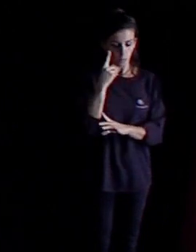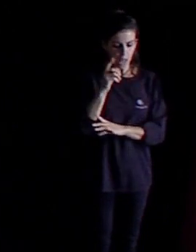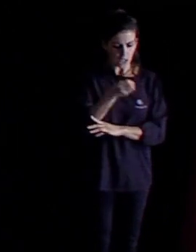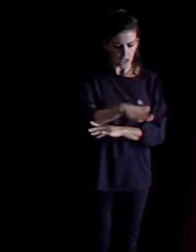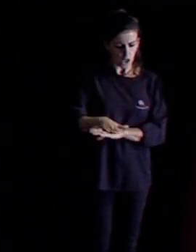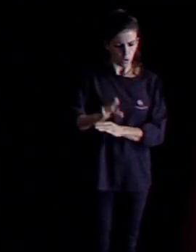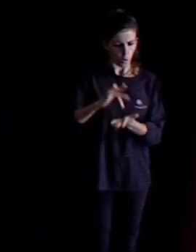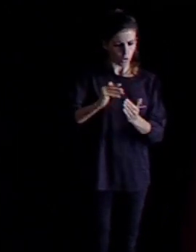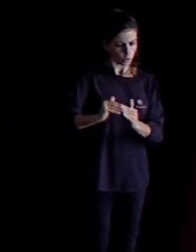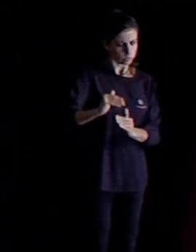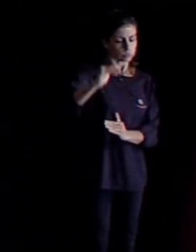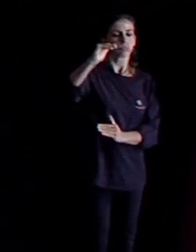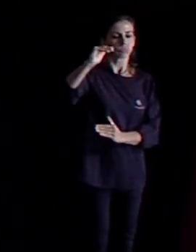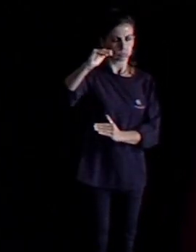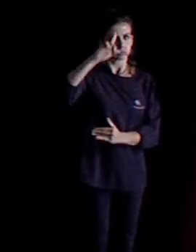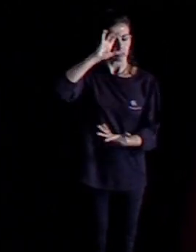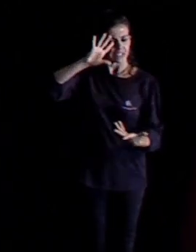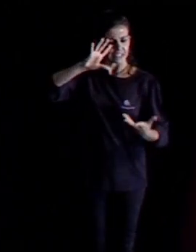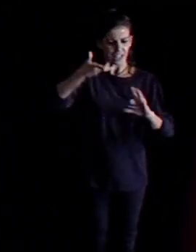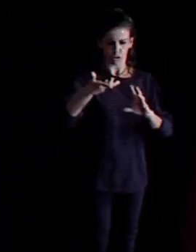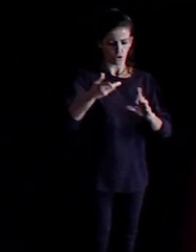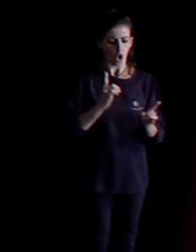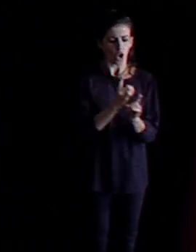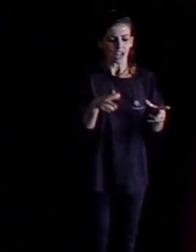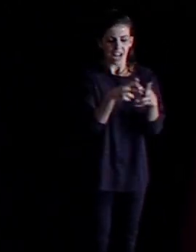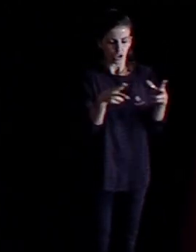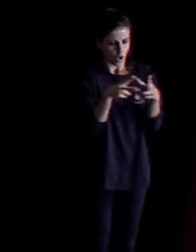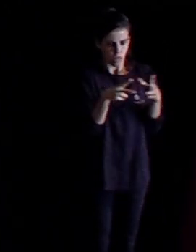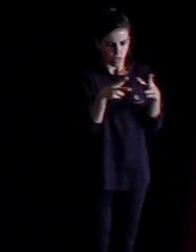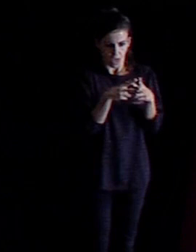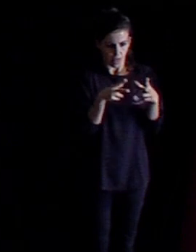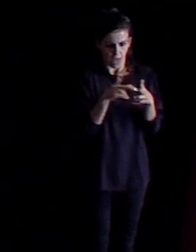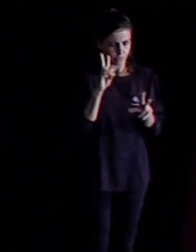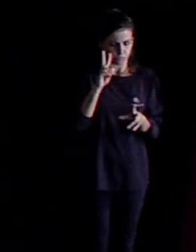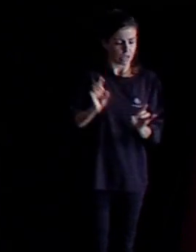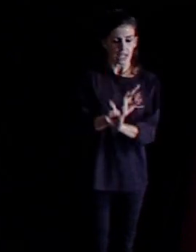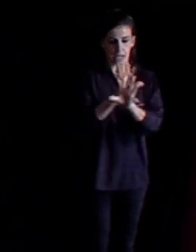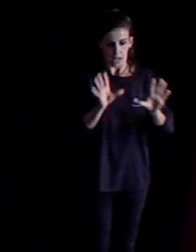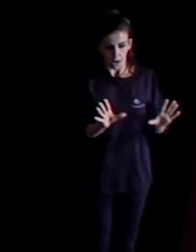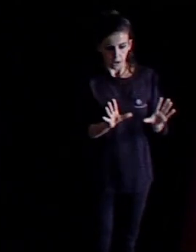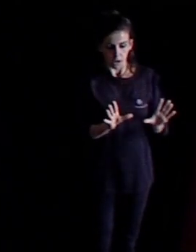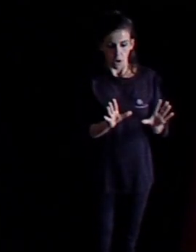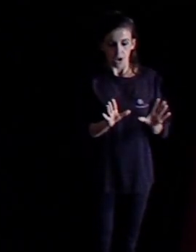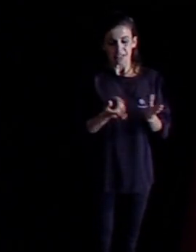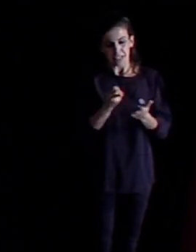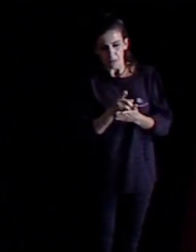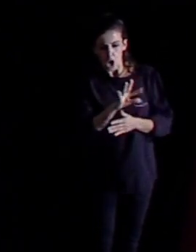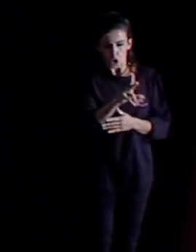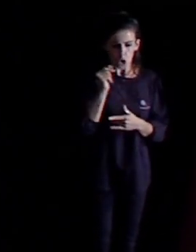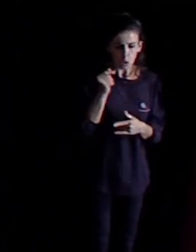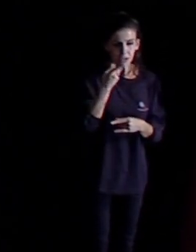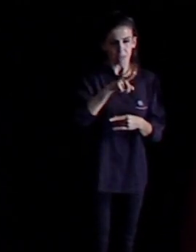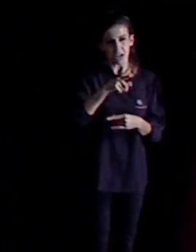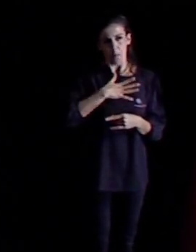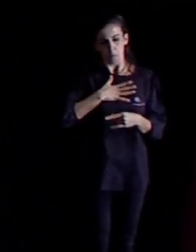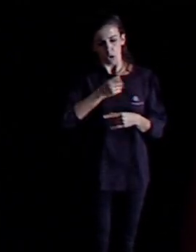de adulto, va a tener un trastorno de personalidad antisocial, un trastorno psicopático. El hacer robo, bueno, la destrucción de la